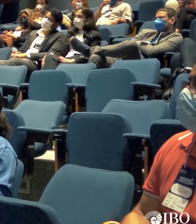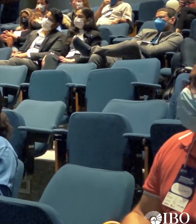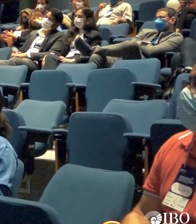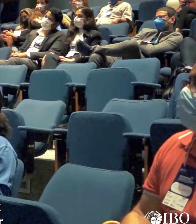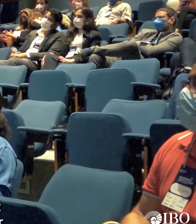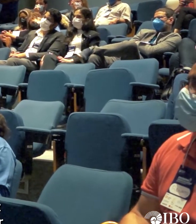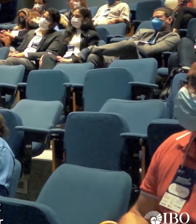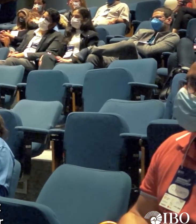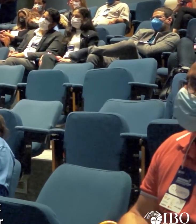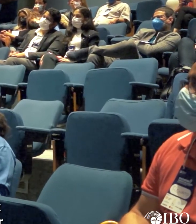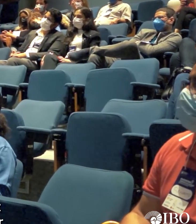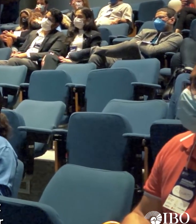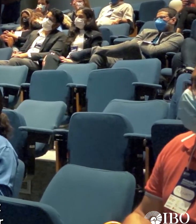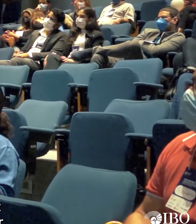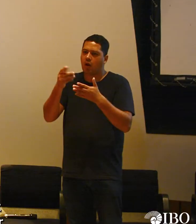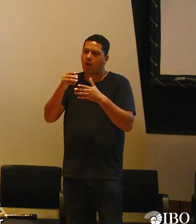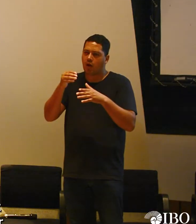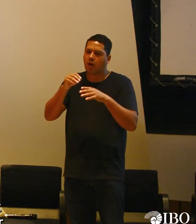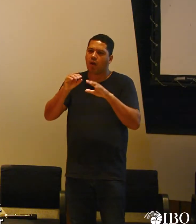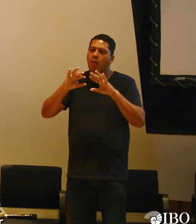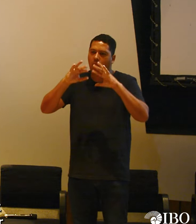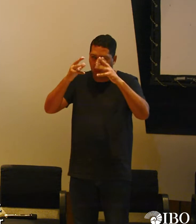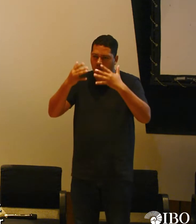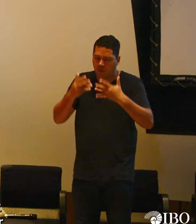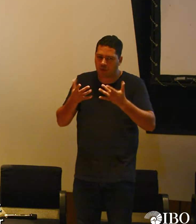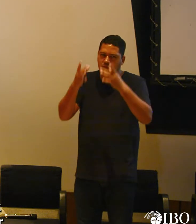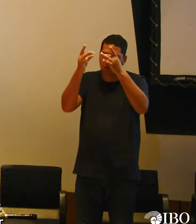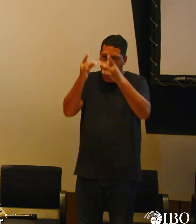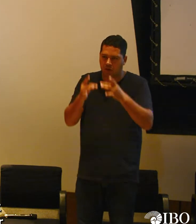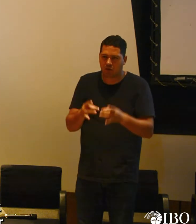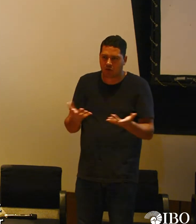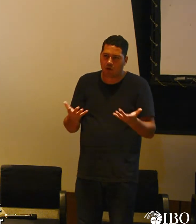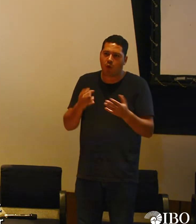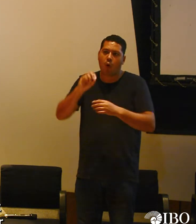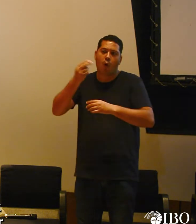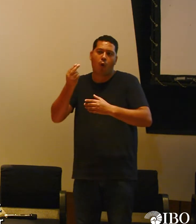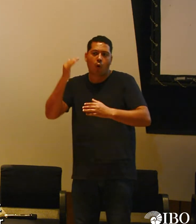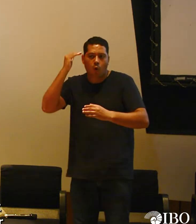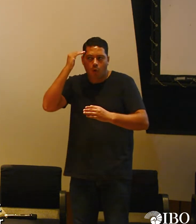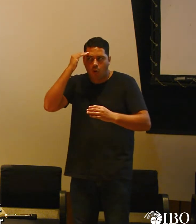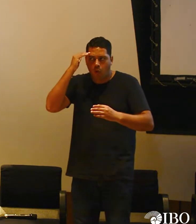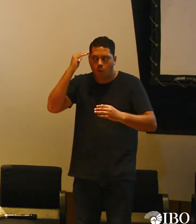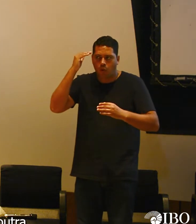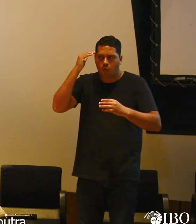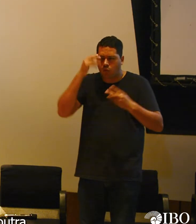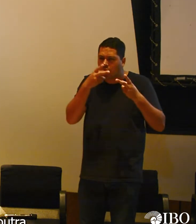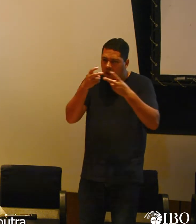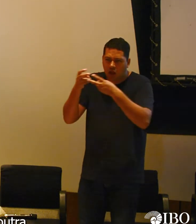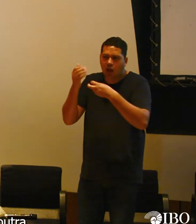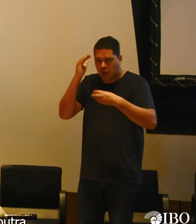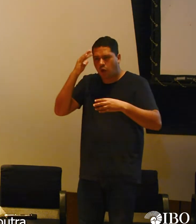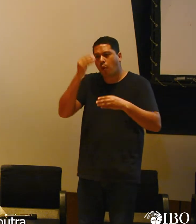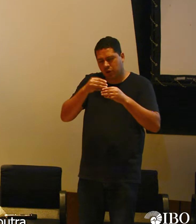definição, ou aquilo que alguns fonoaudiólogos falam, compreensão. Ouvir é uma